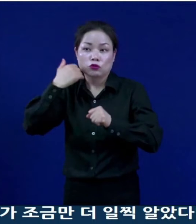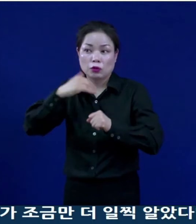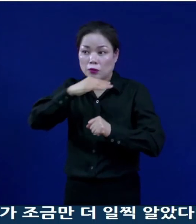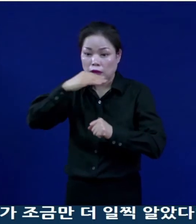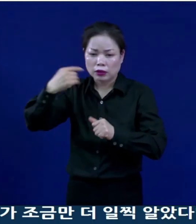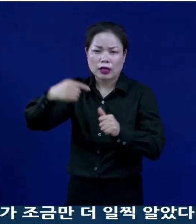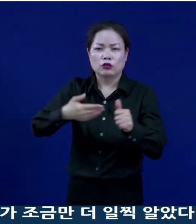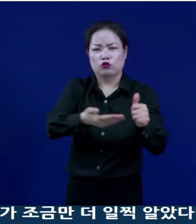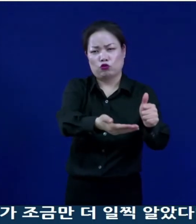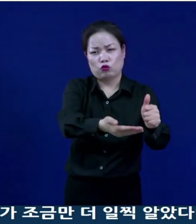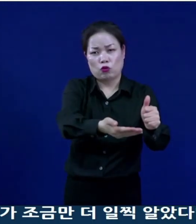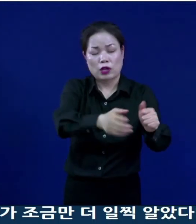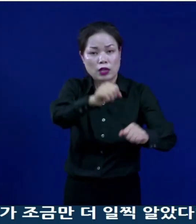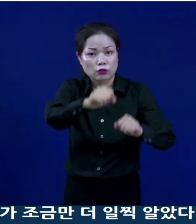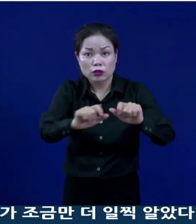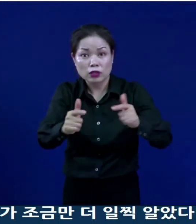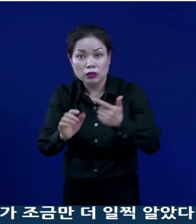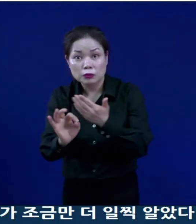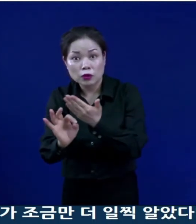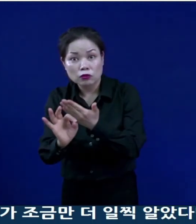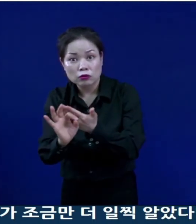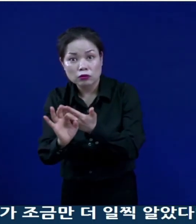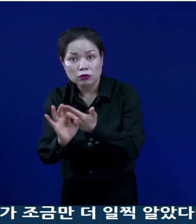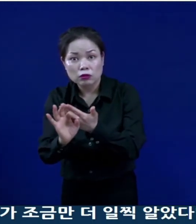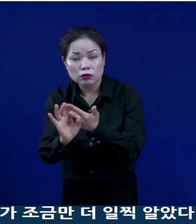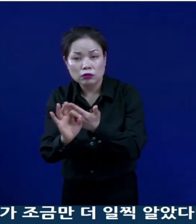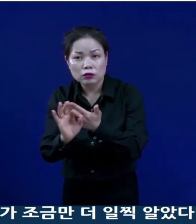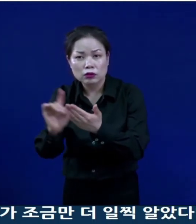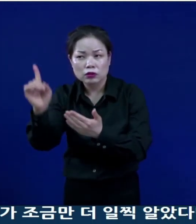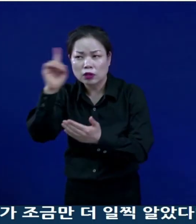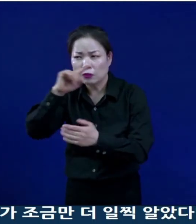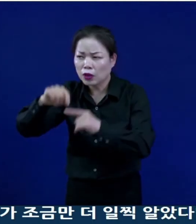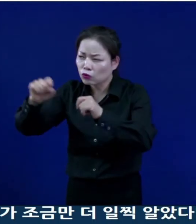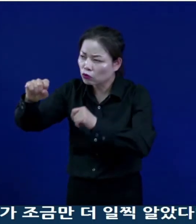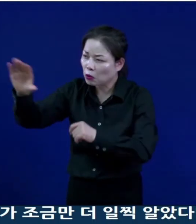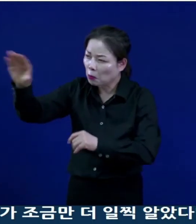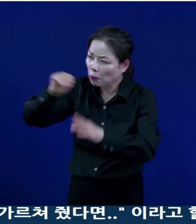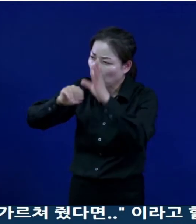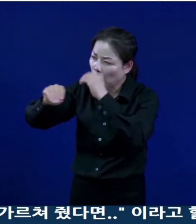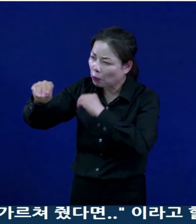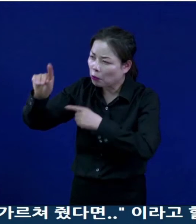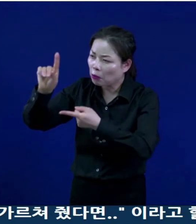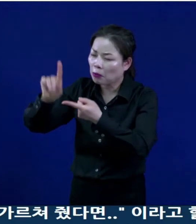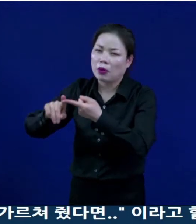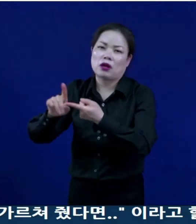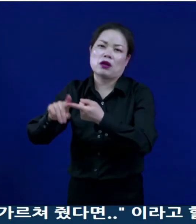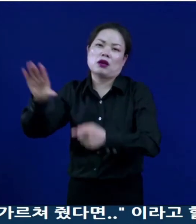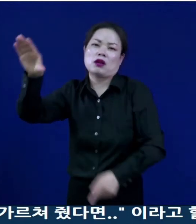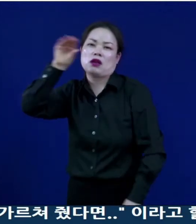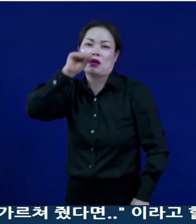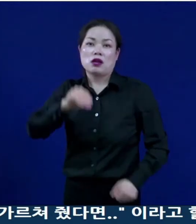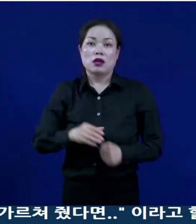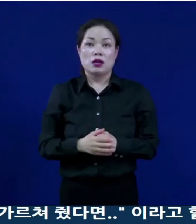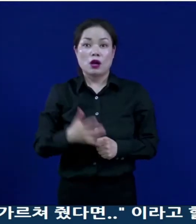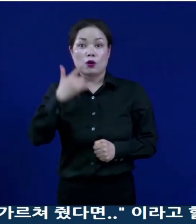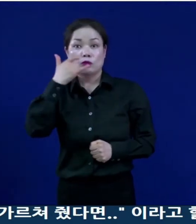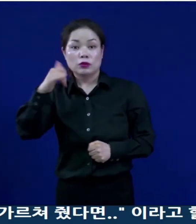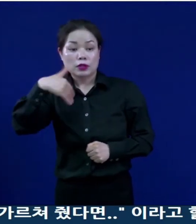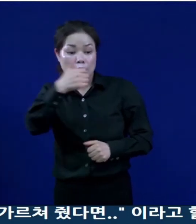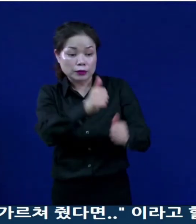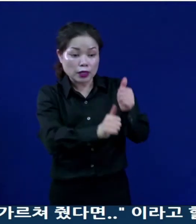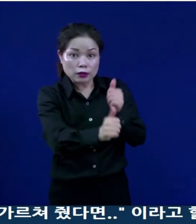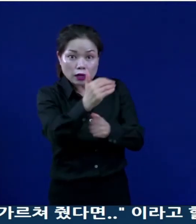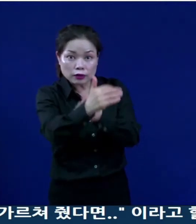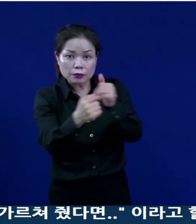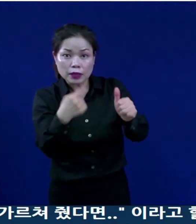올바로 가르쳐주고 행동하지 않으면 그들이 본 그대로 행동하게 될 것입니다. 부모들이 다음 세대에게